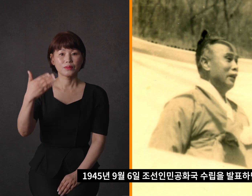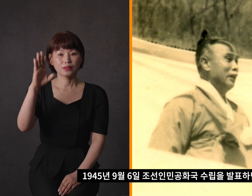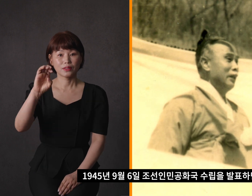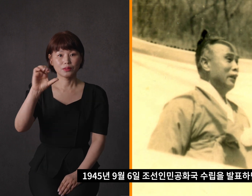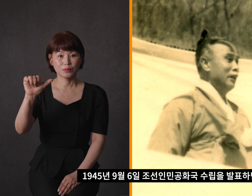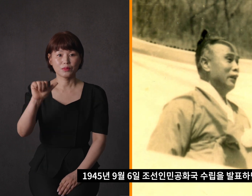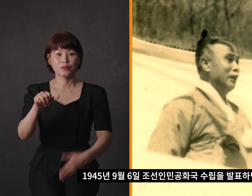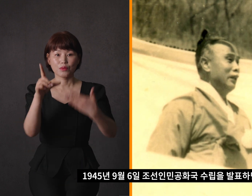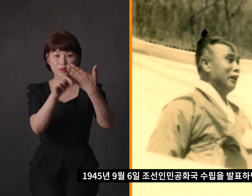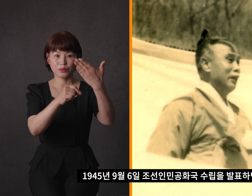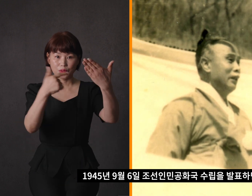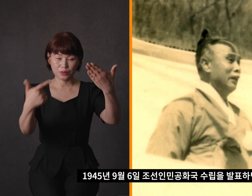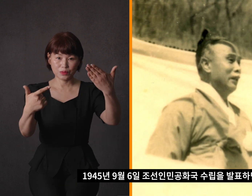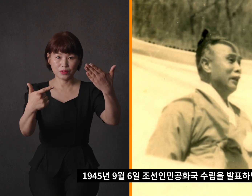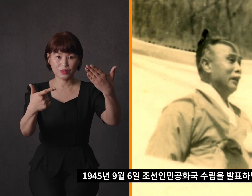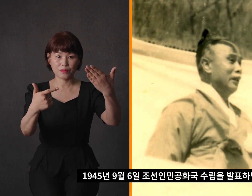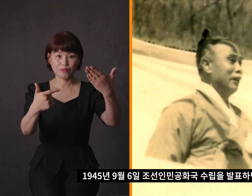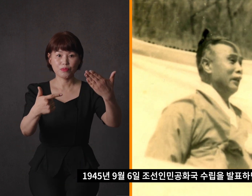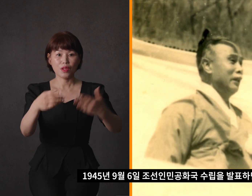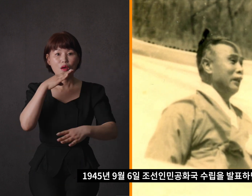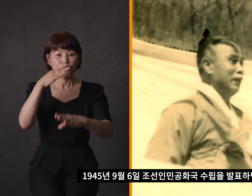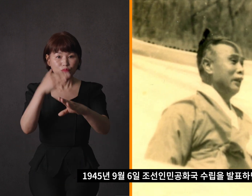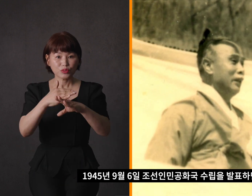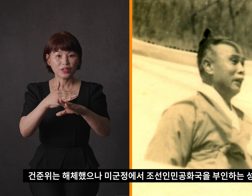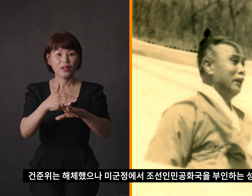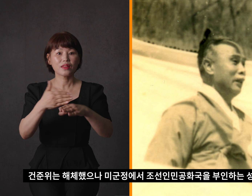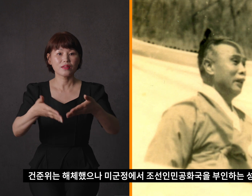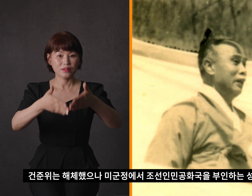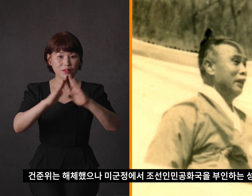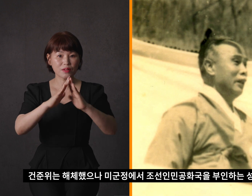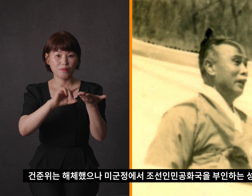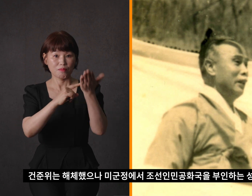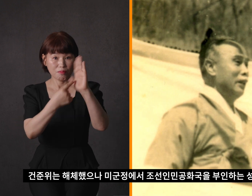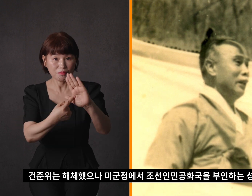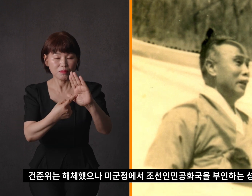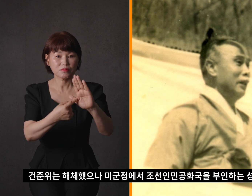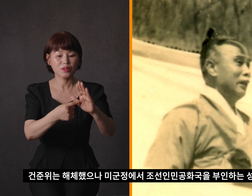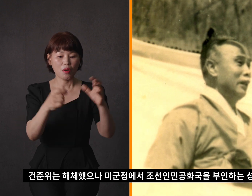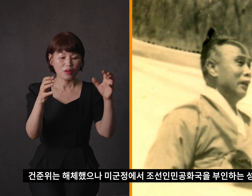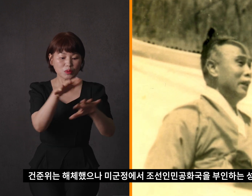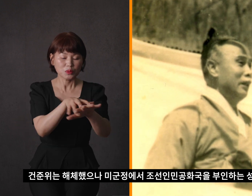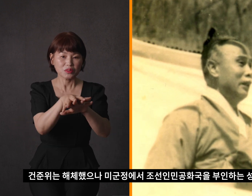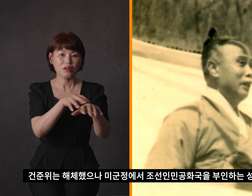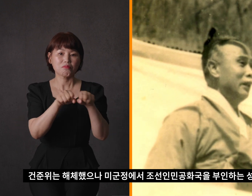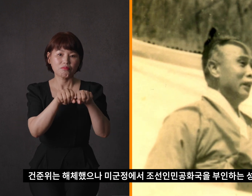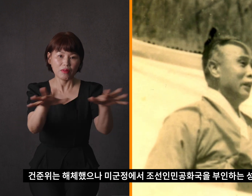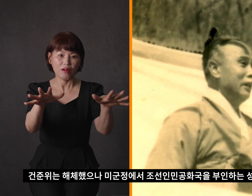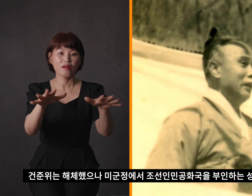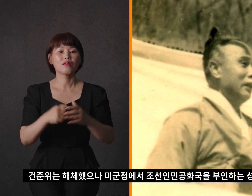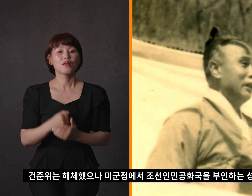1945년 9월 6일 조선인민공화국 수립을 발표하면서 건준위는 해체했으나 미